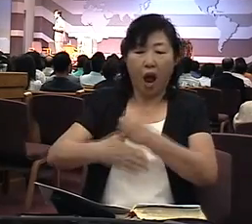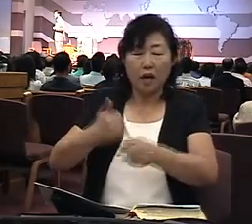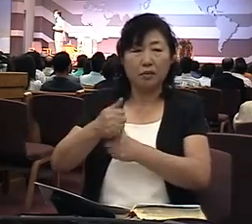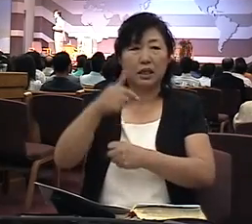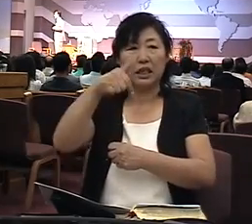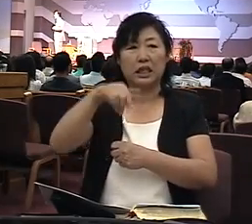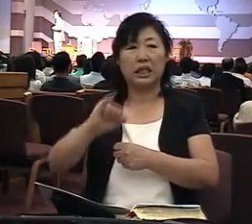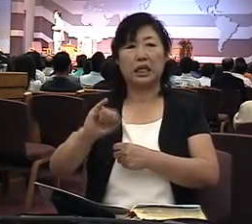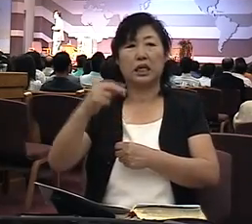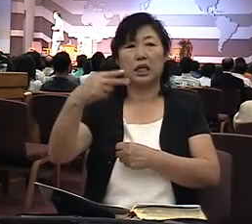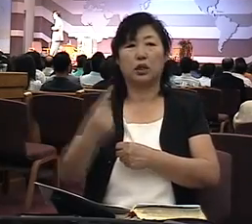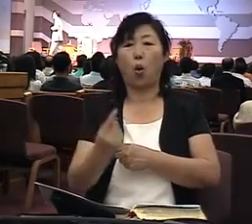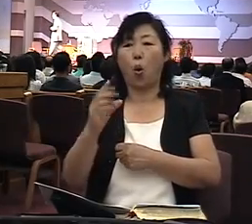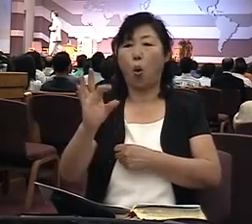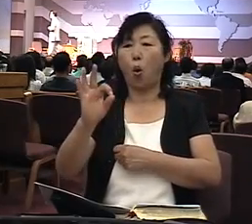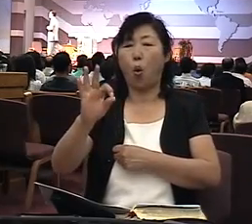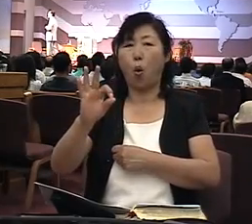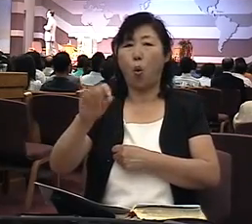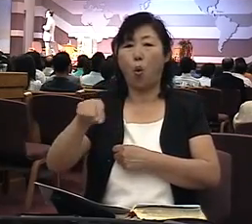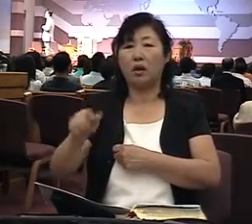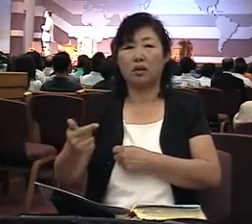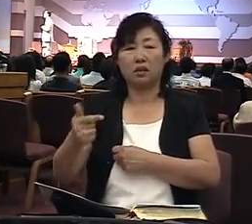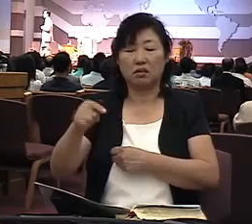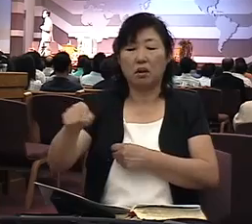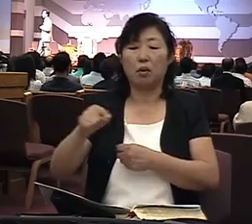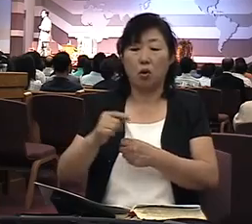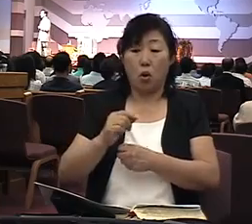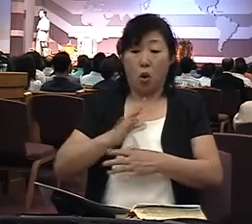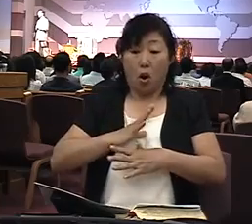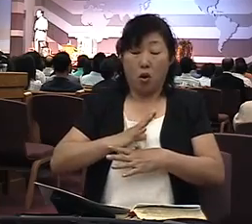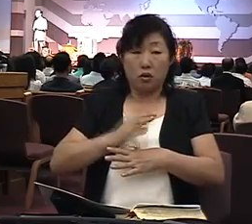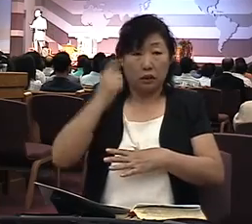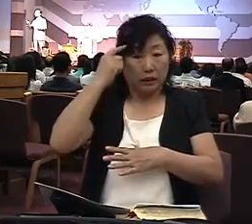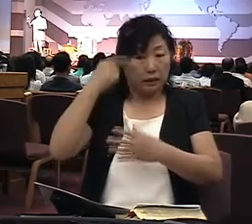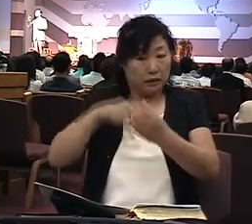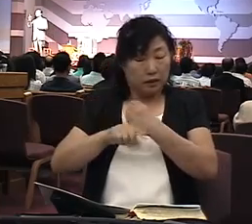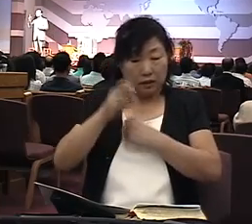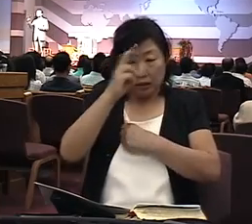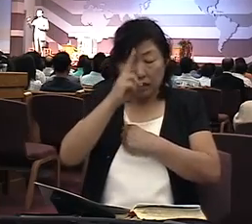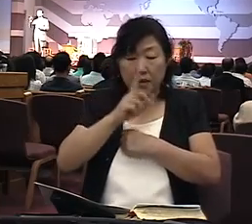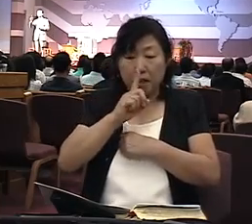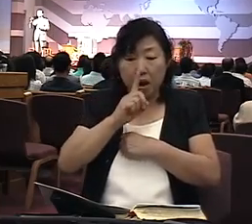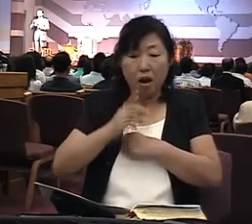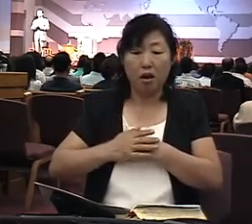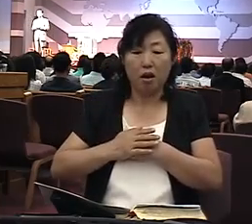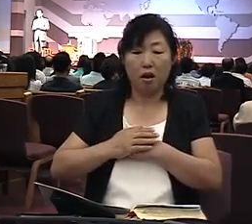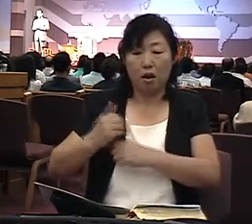참 놀라운 뜻밖의 말씀을 하십니다. 기드온에게 군사들이 너무 많다고 하십니다.